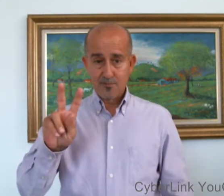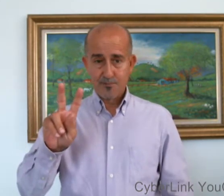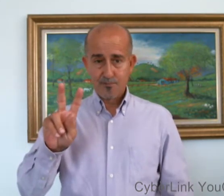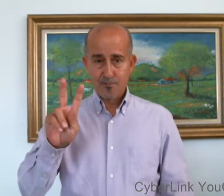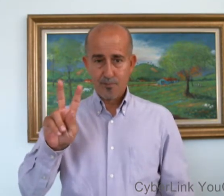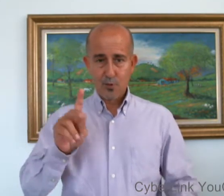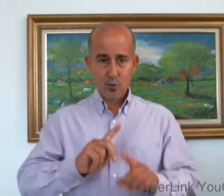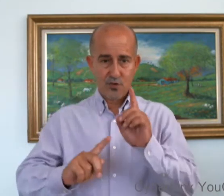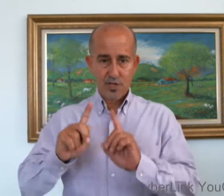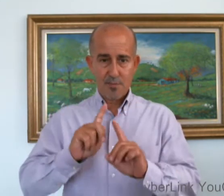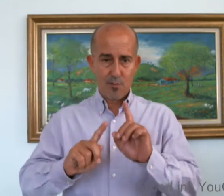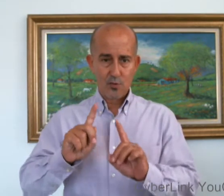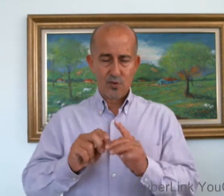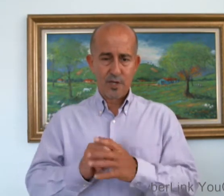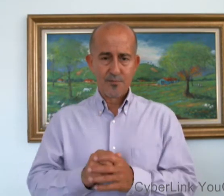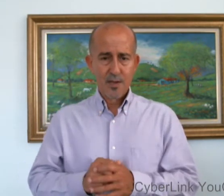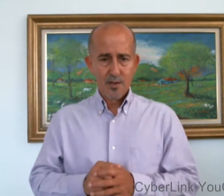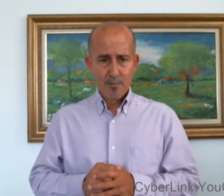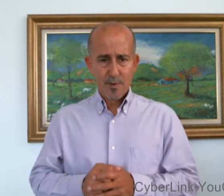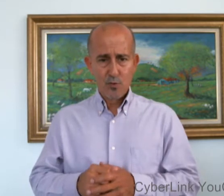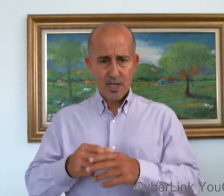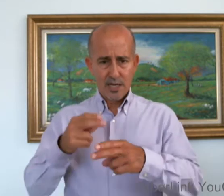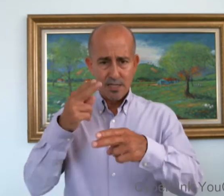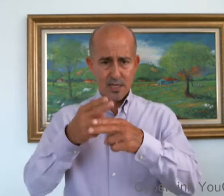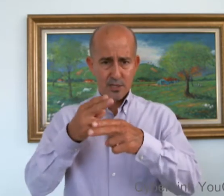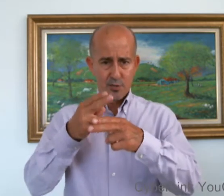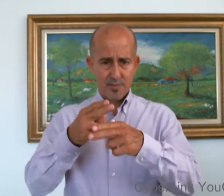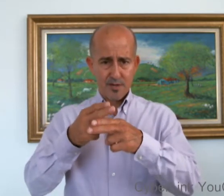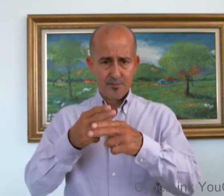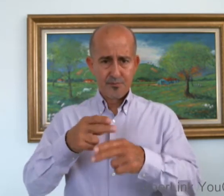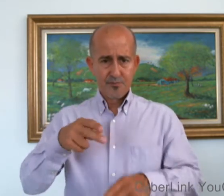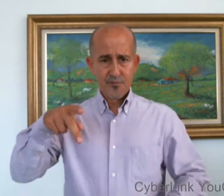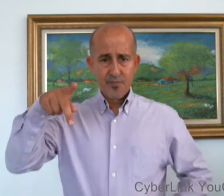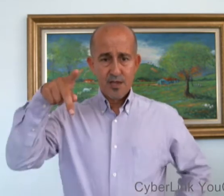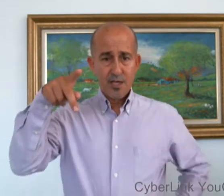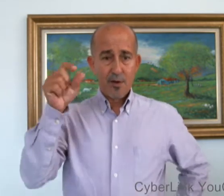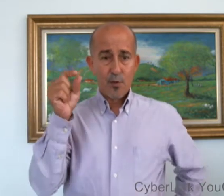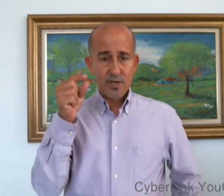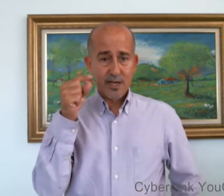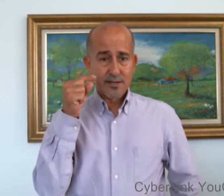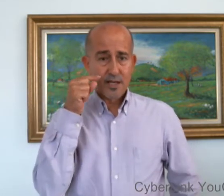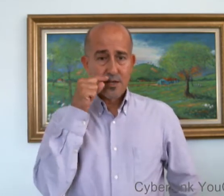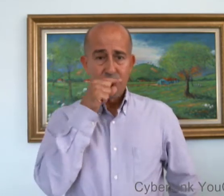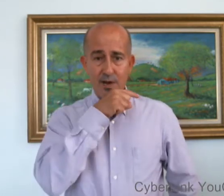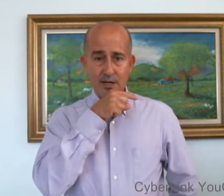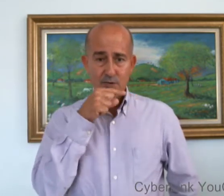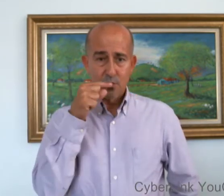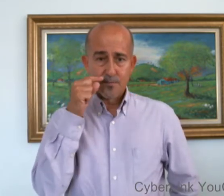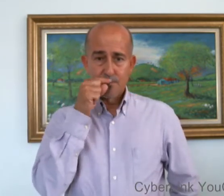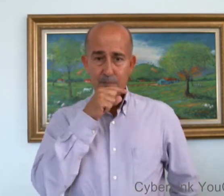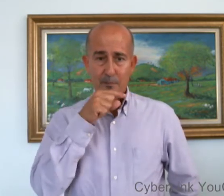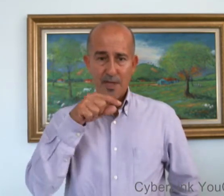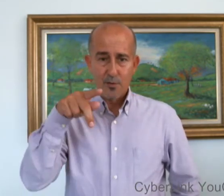dos señas vamos a usar vamos a la señal de nombre y vamos a la seña de falso pero